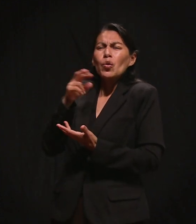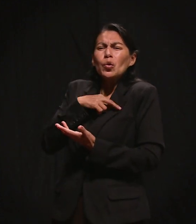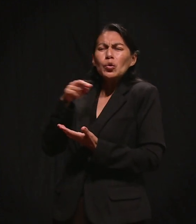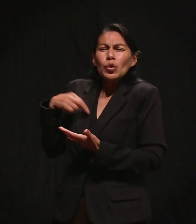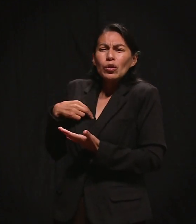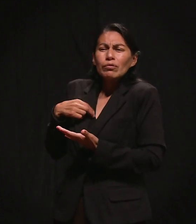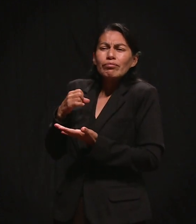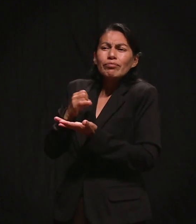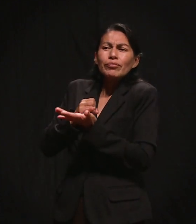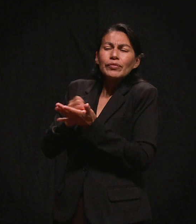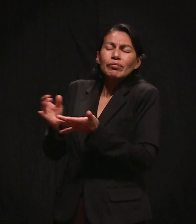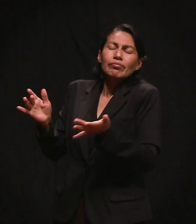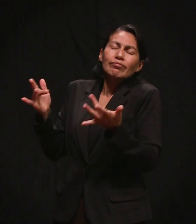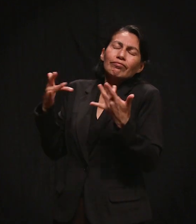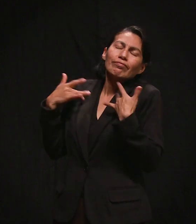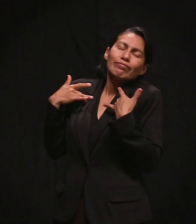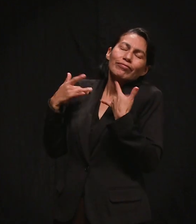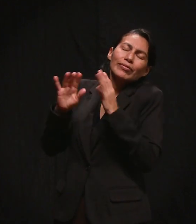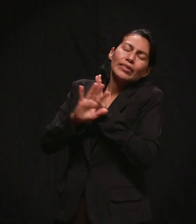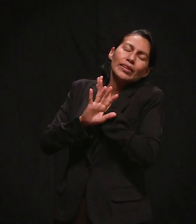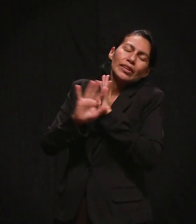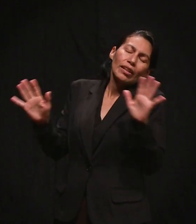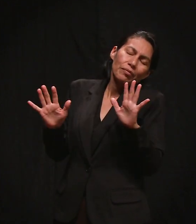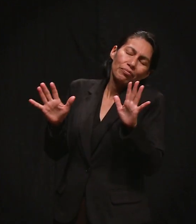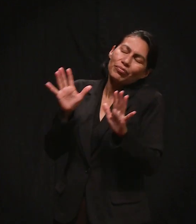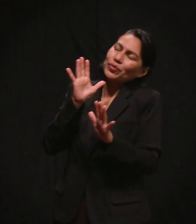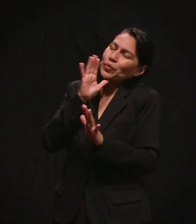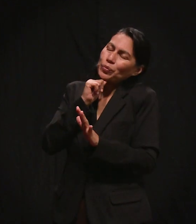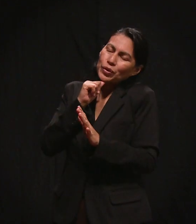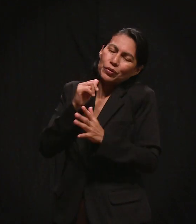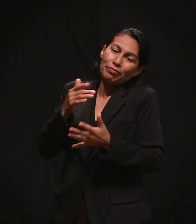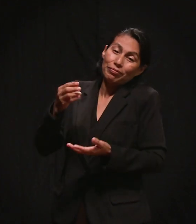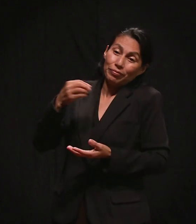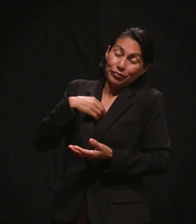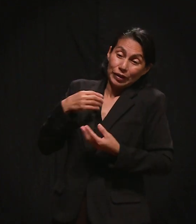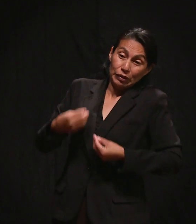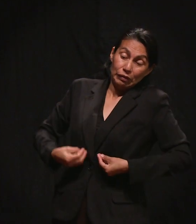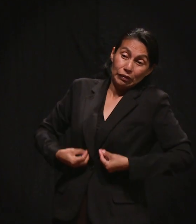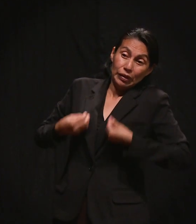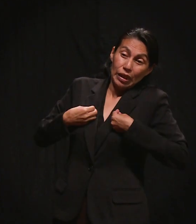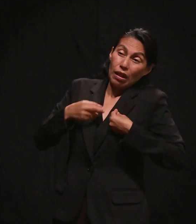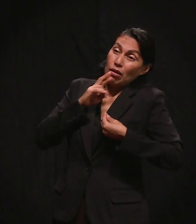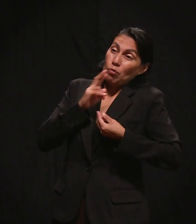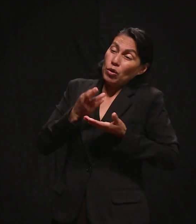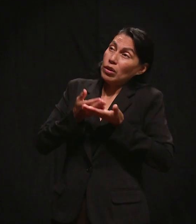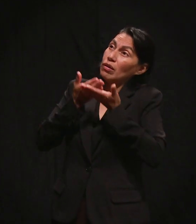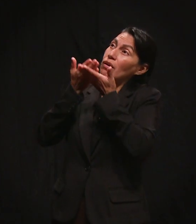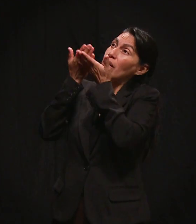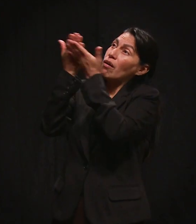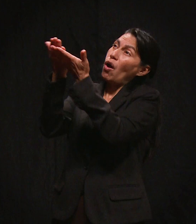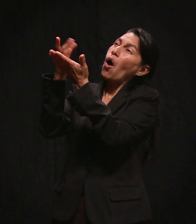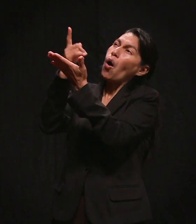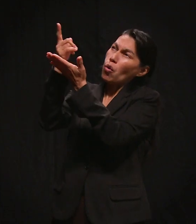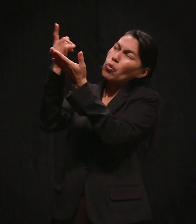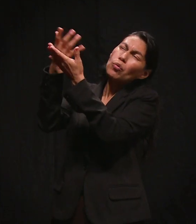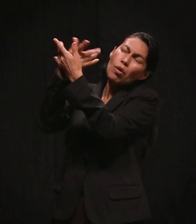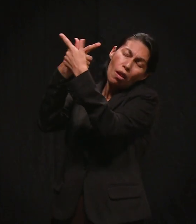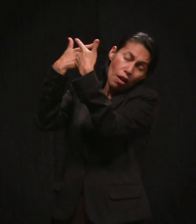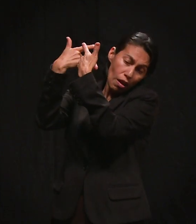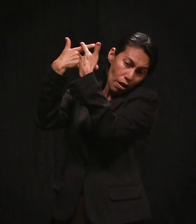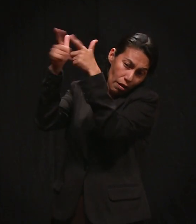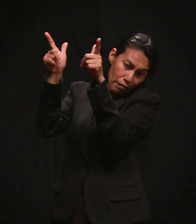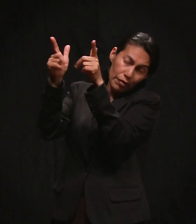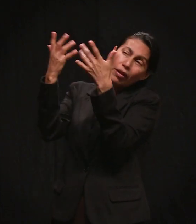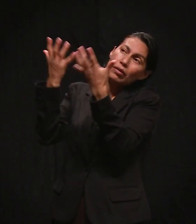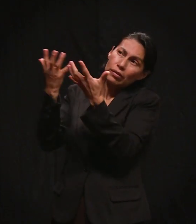tú quieras, llega la respuesta. Pero viene más rápido. Esa petición viene, surge de lo más profundo de tu corazón,